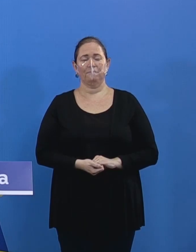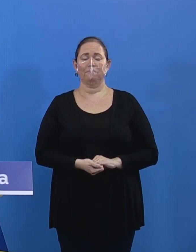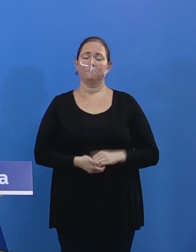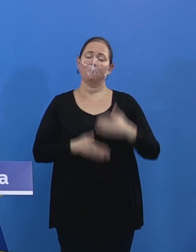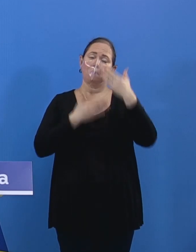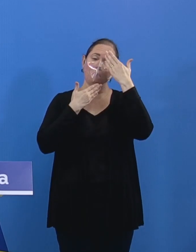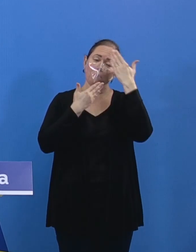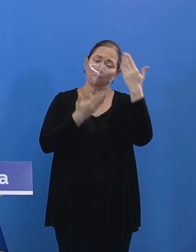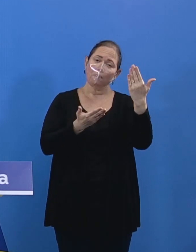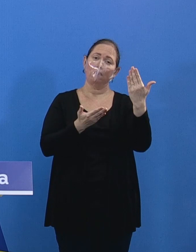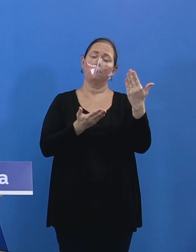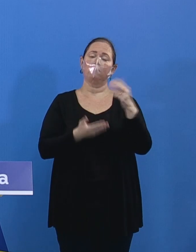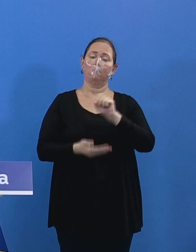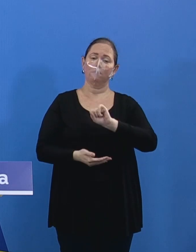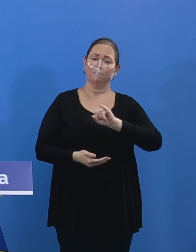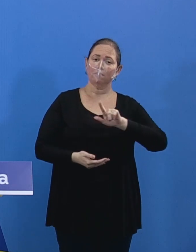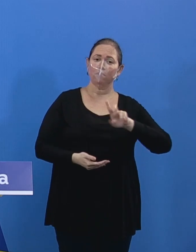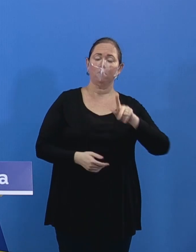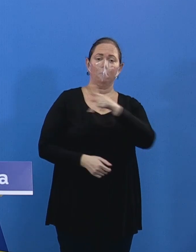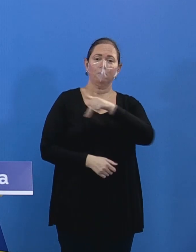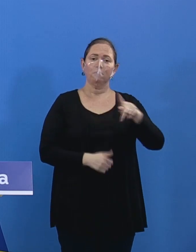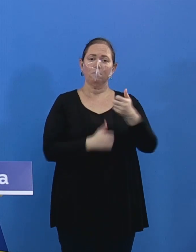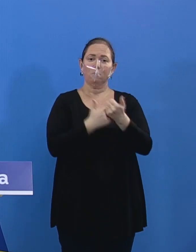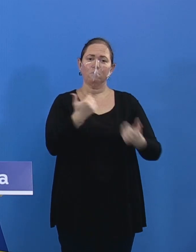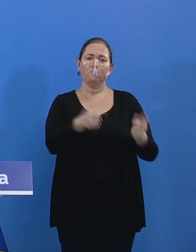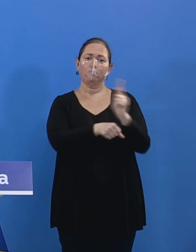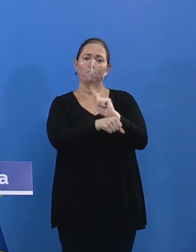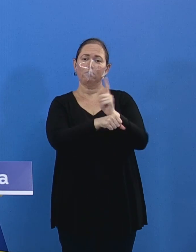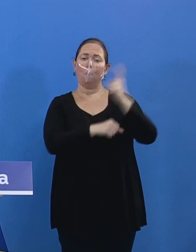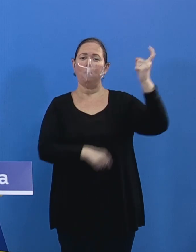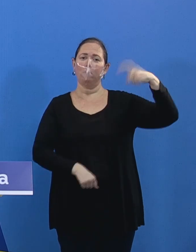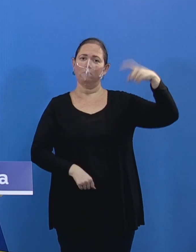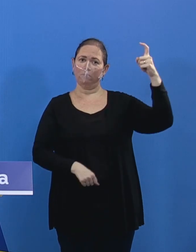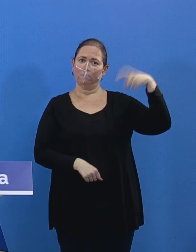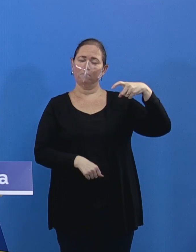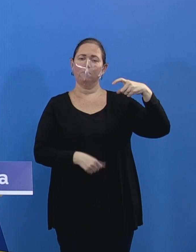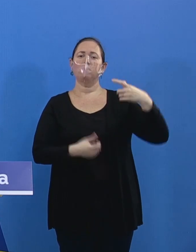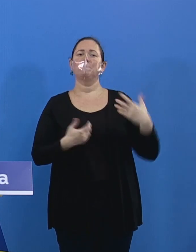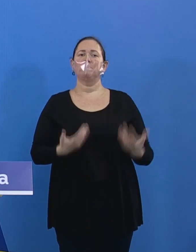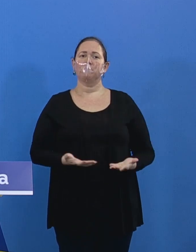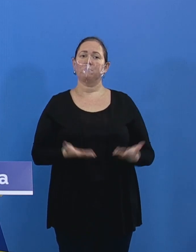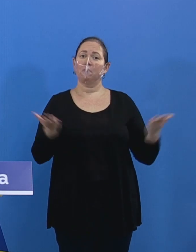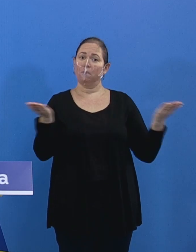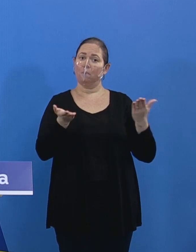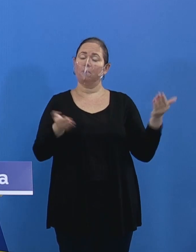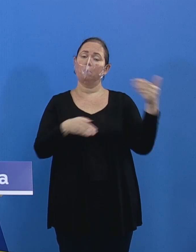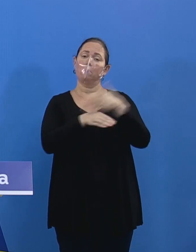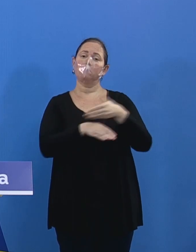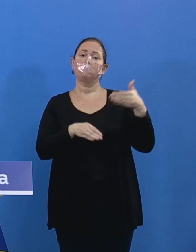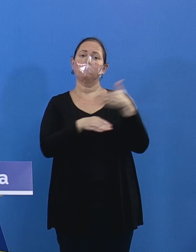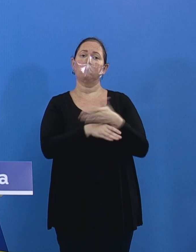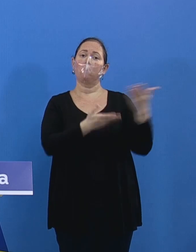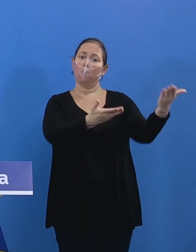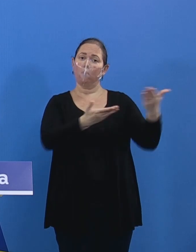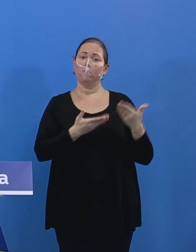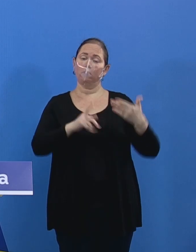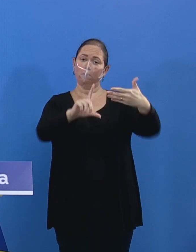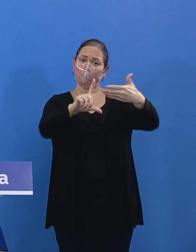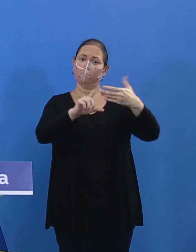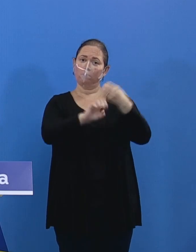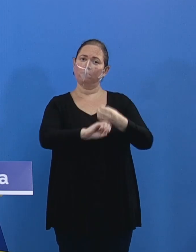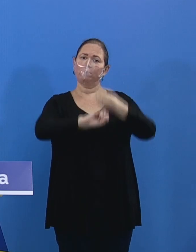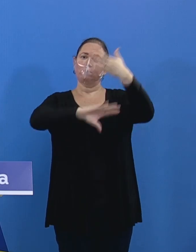Muito obrigada, Silvio Meira, presidente do Conselho de Gestão do Porto Digital. Teremos agora, também por videoconferência,